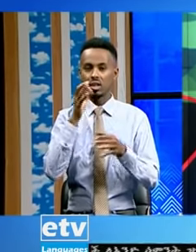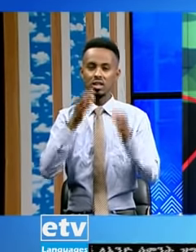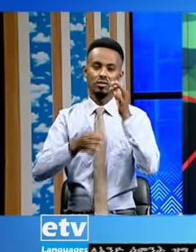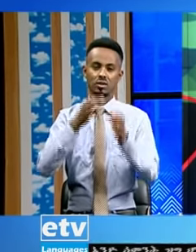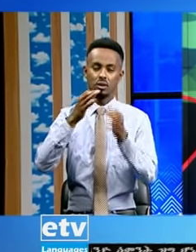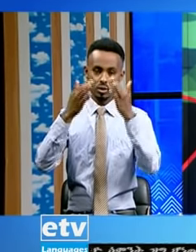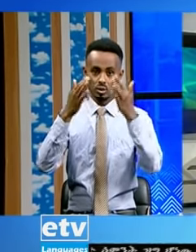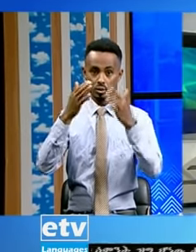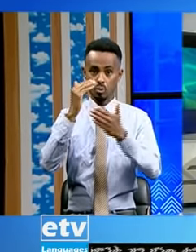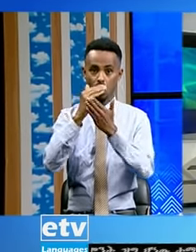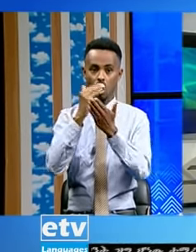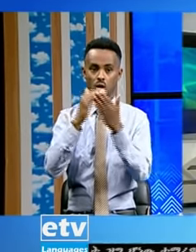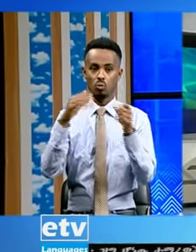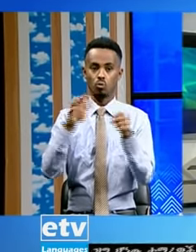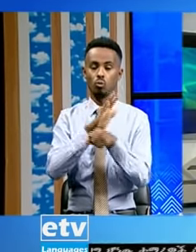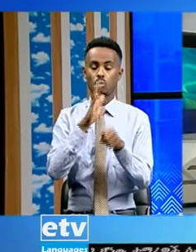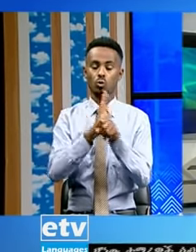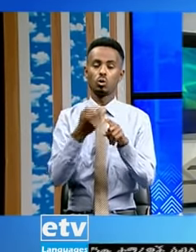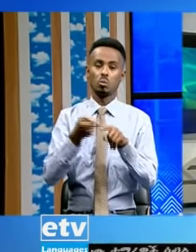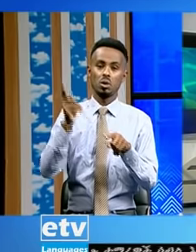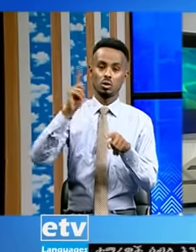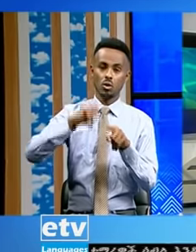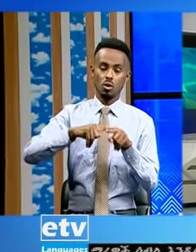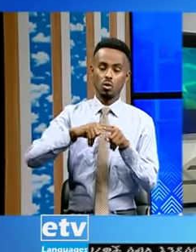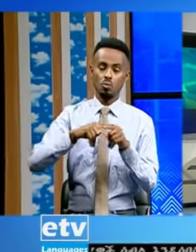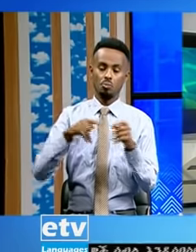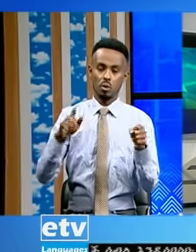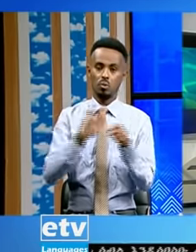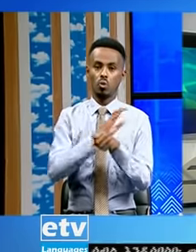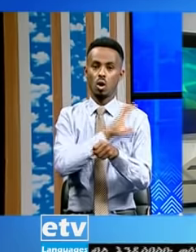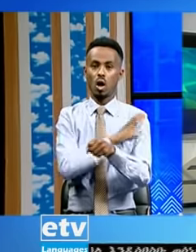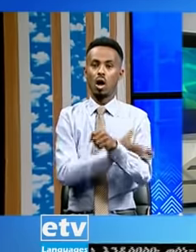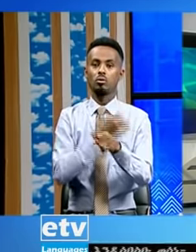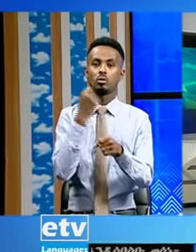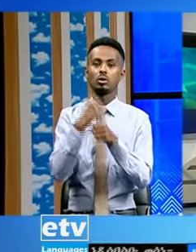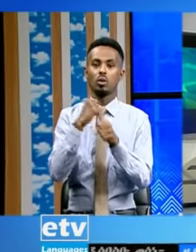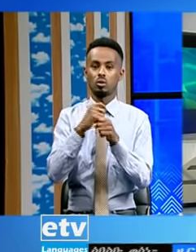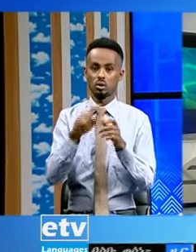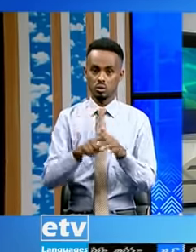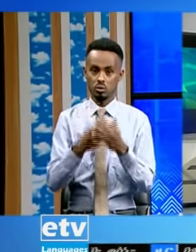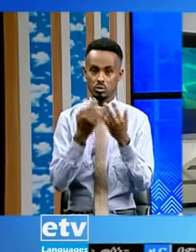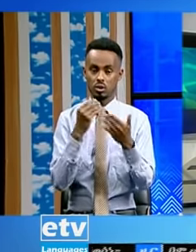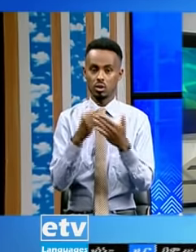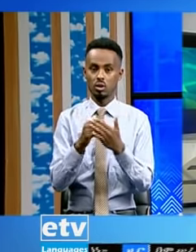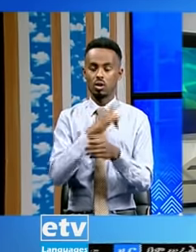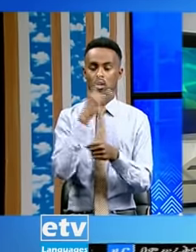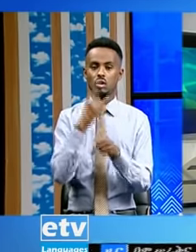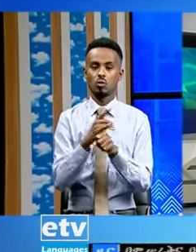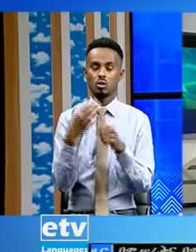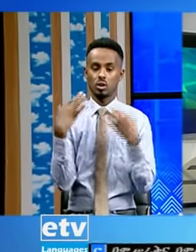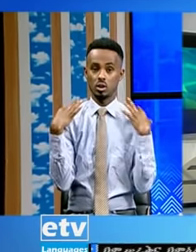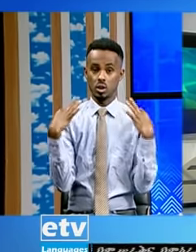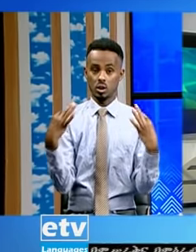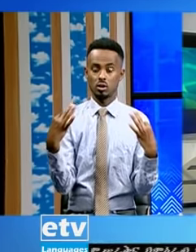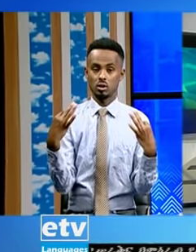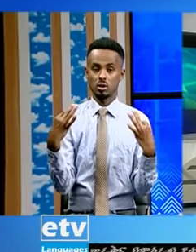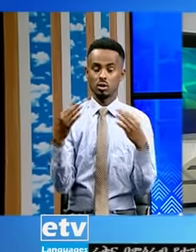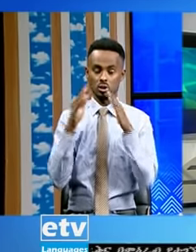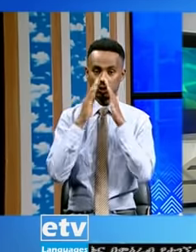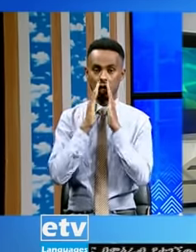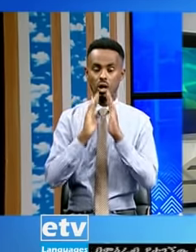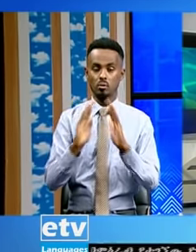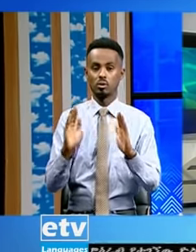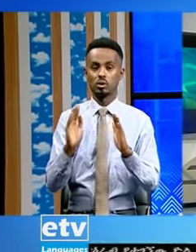መዋቅር ሙሉ ለሙሉ ተመልሶ በሙሉ አቅሙ ስራውን እስኪጀምር የዜጎች ደህንነት፣